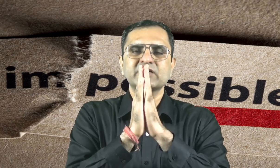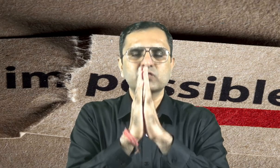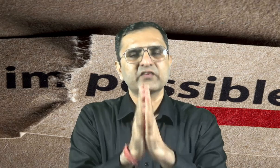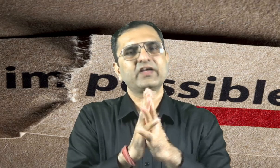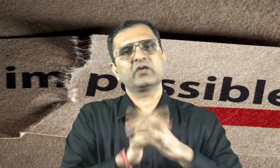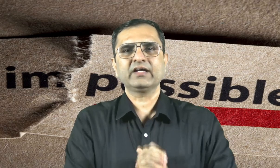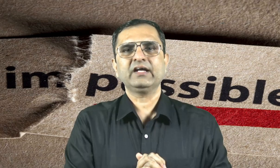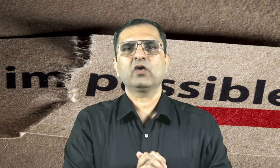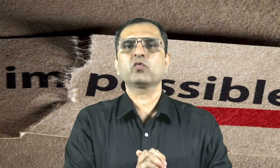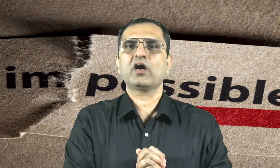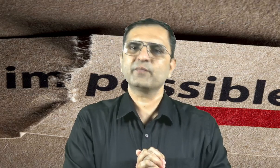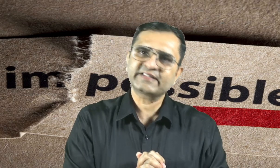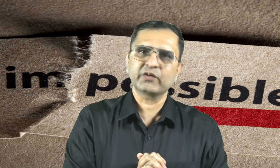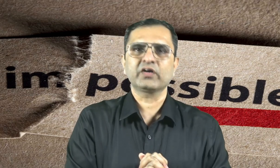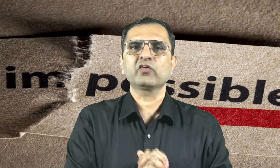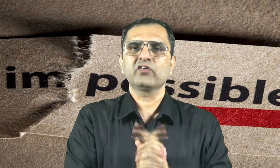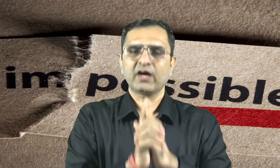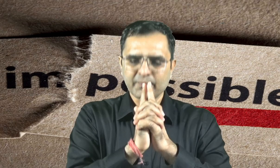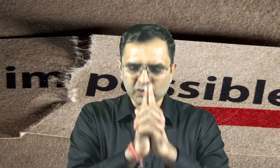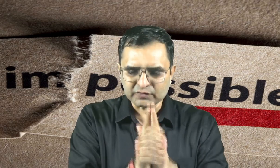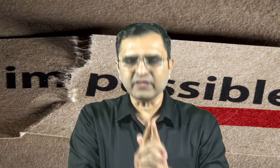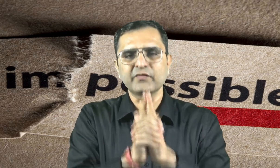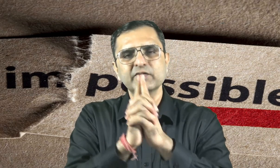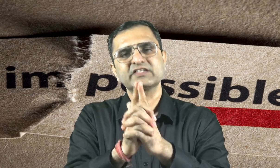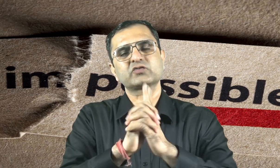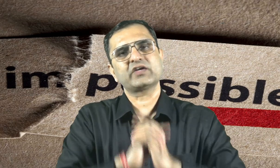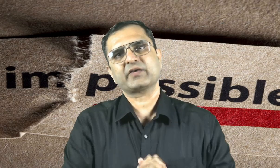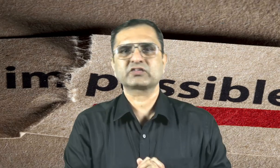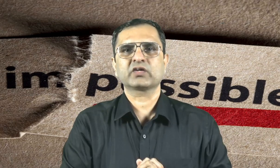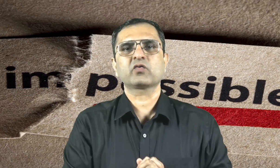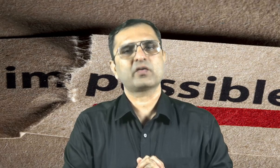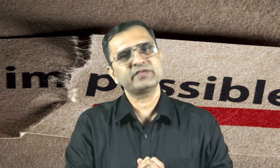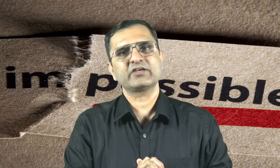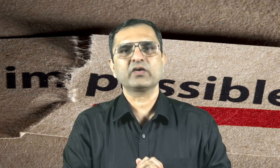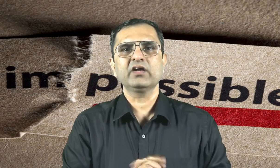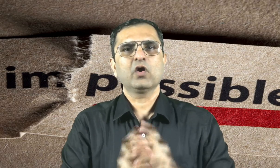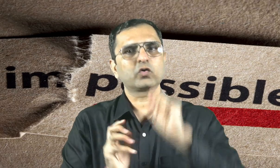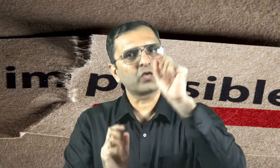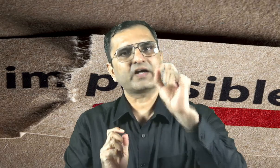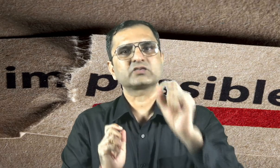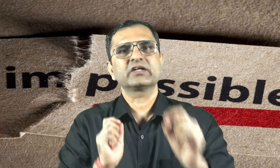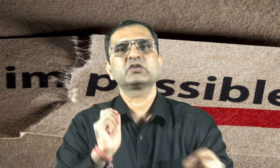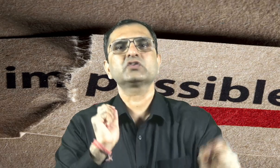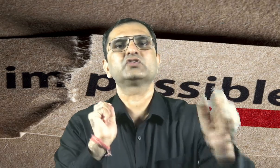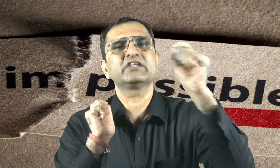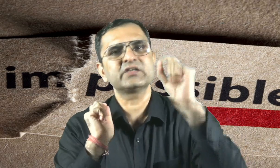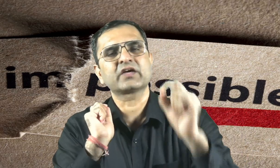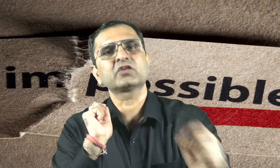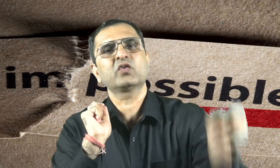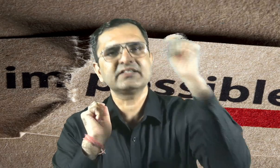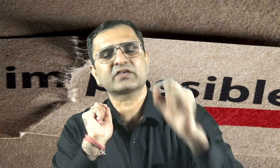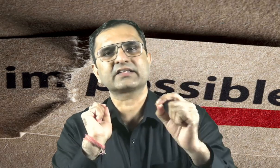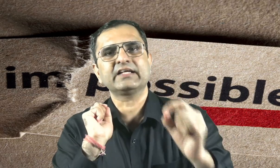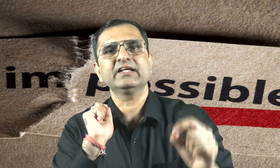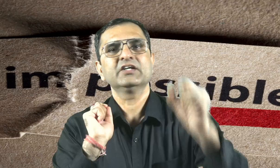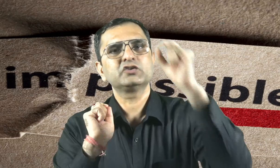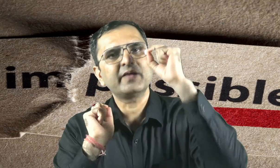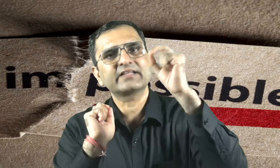स्टूडेंट फेल होंगे और वो हम में से ही होंगे और एप्रोक्सीमेटली % स्टूडेंट पास होंगे और वो हम में से होंगे और वो पास होंगे दोस्त जो डिजर्व करते वो डिजर्व करते हैं जो मेहनत कर